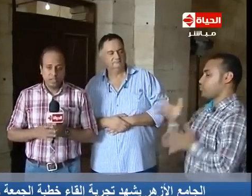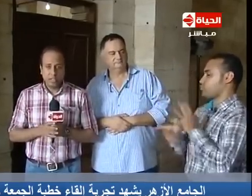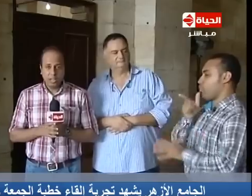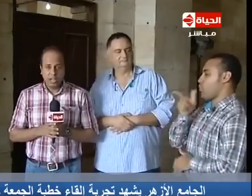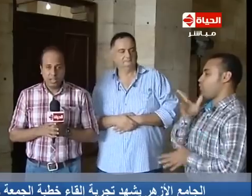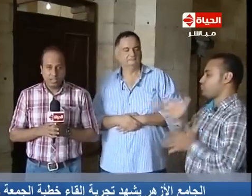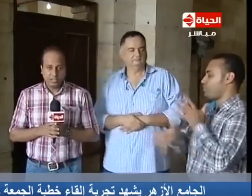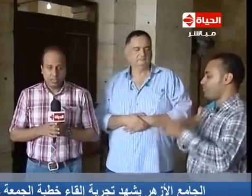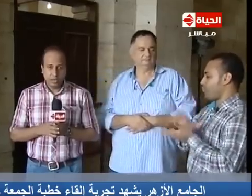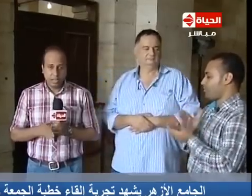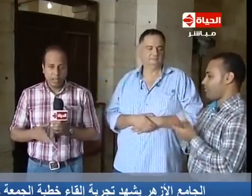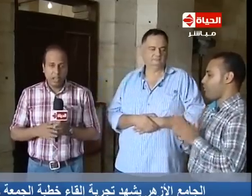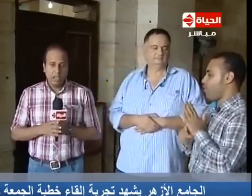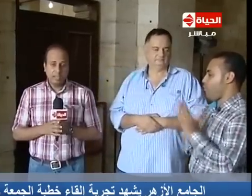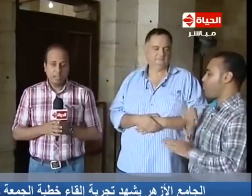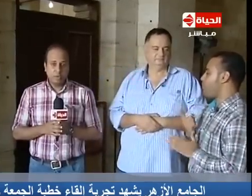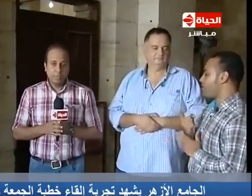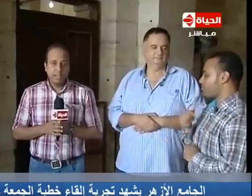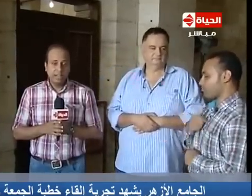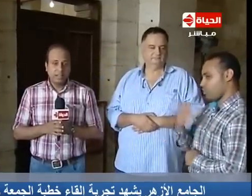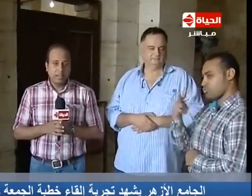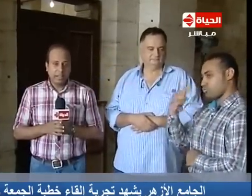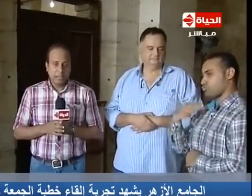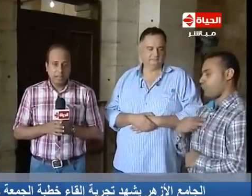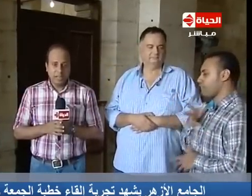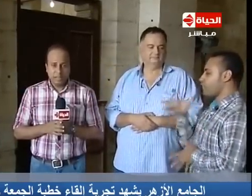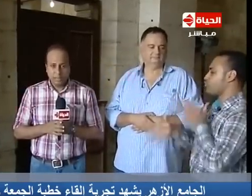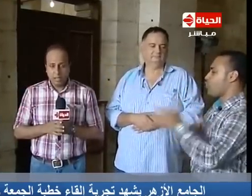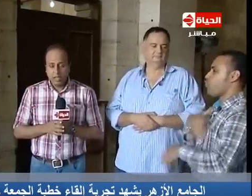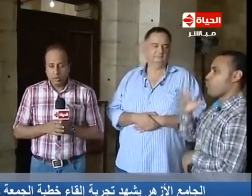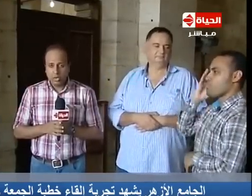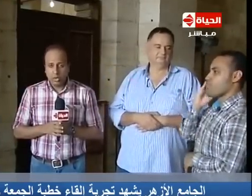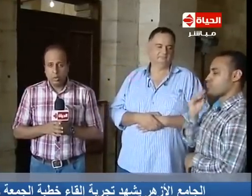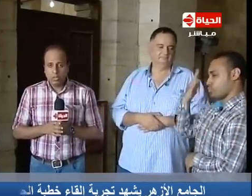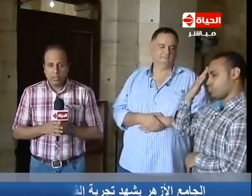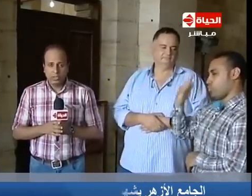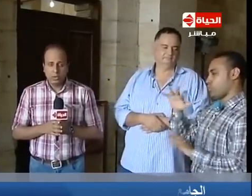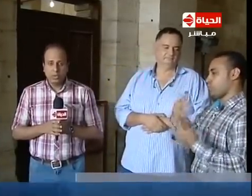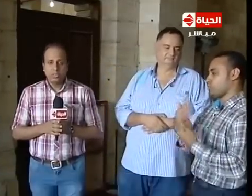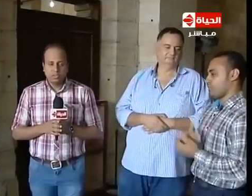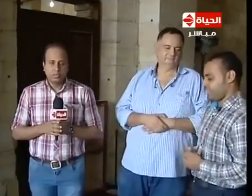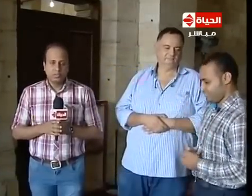جامع الأزهر، وكما تابعتم نالت إعجاب الجميع. شكرا لكم وعودة مرة أخرى للاستوديو.